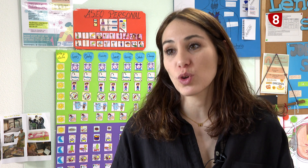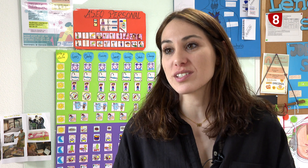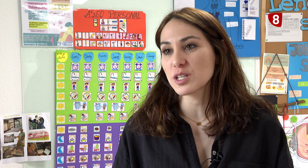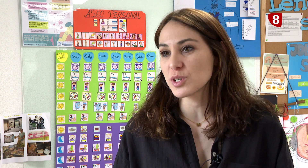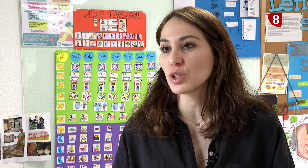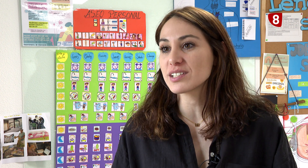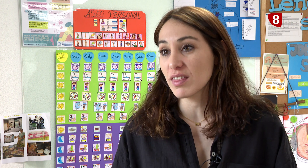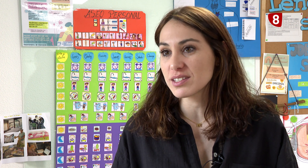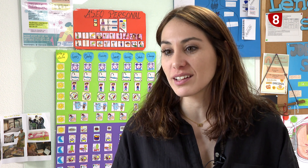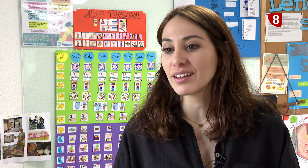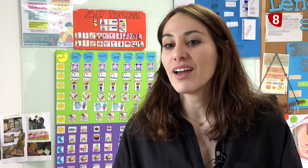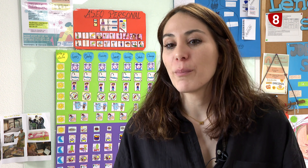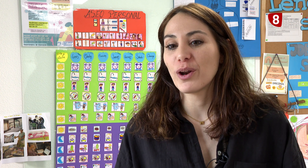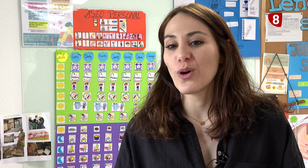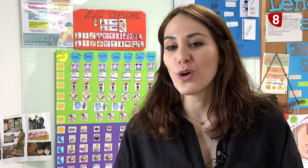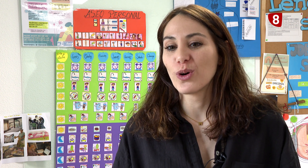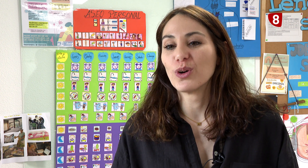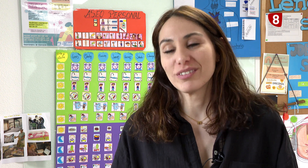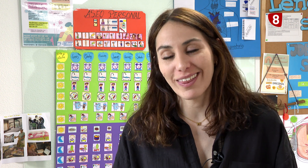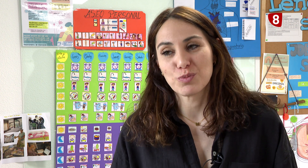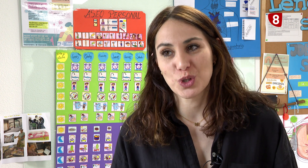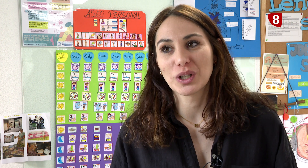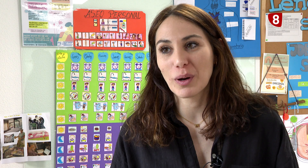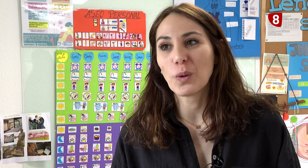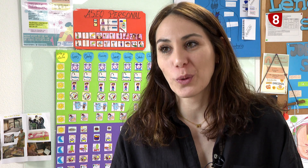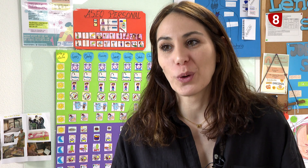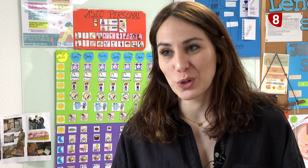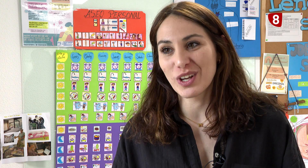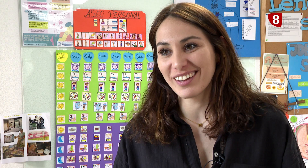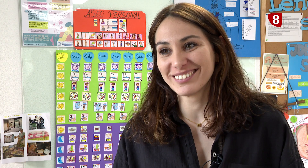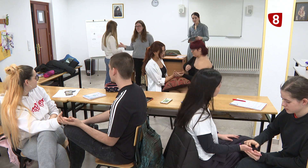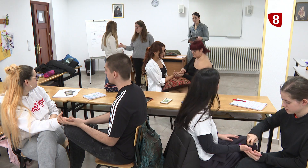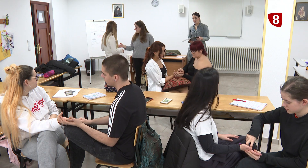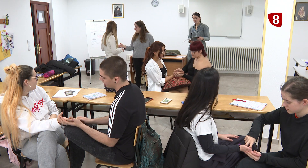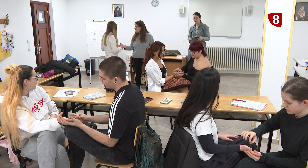todas estas personas necesitan, pero queda mucho trabajo por conseguir.